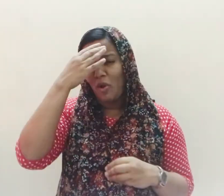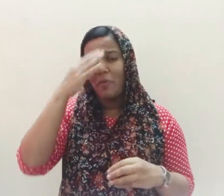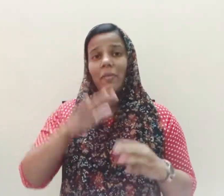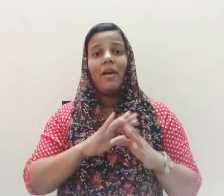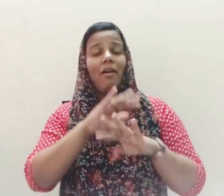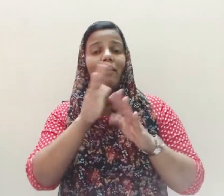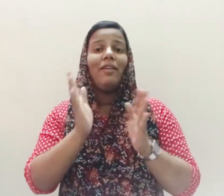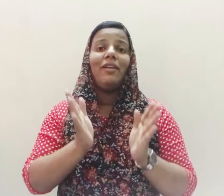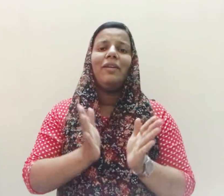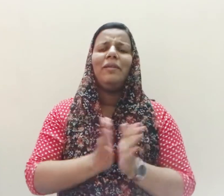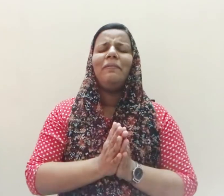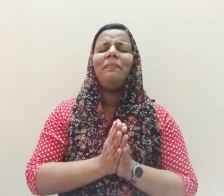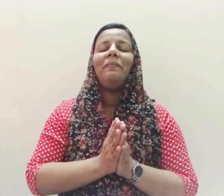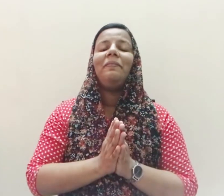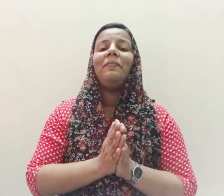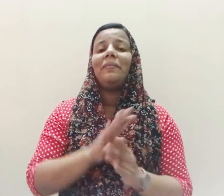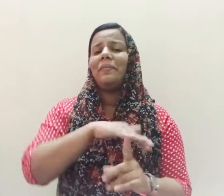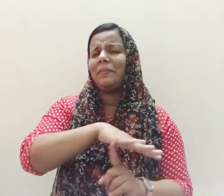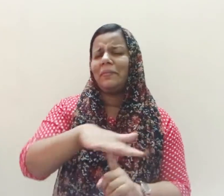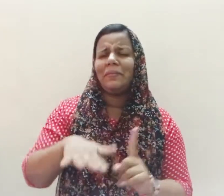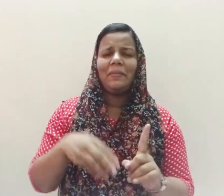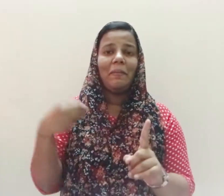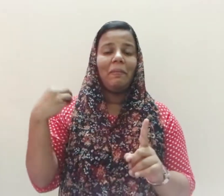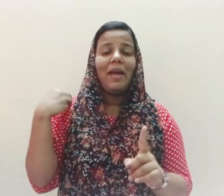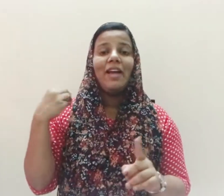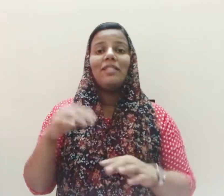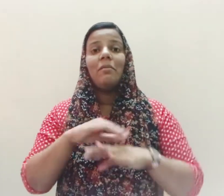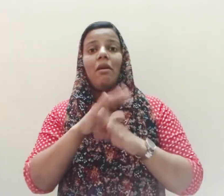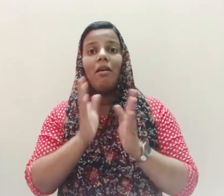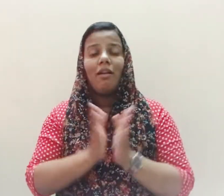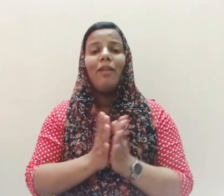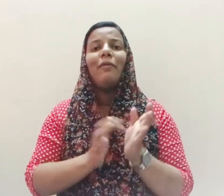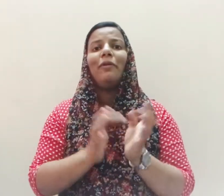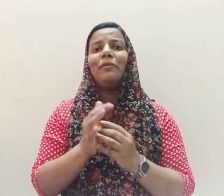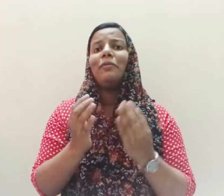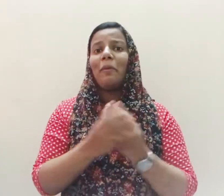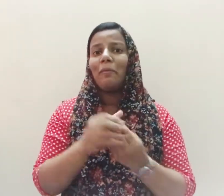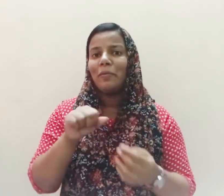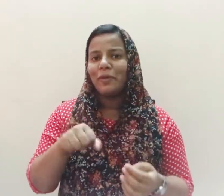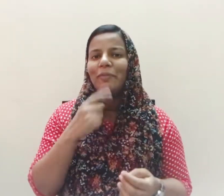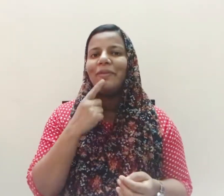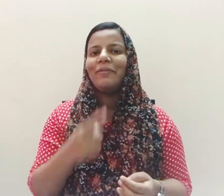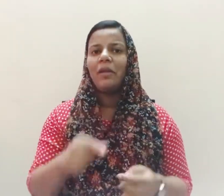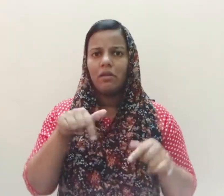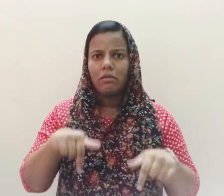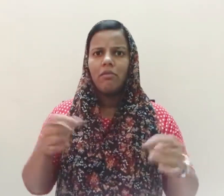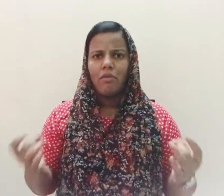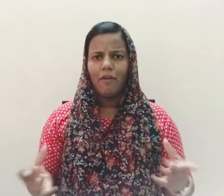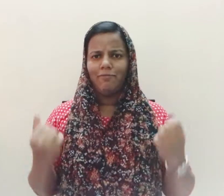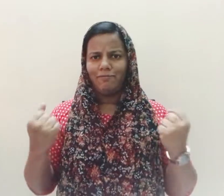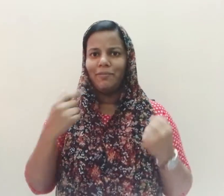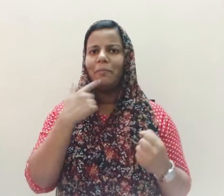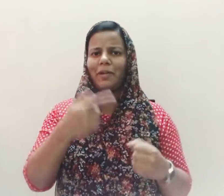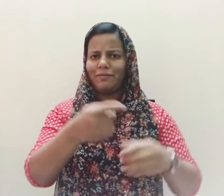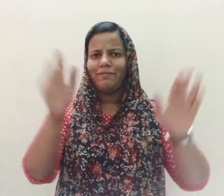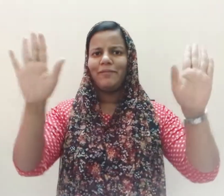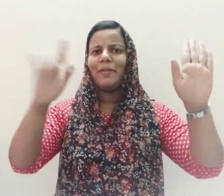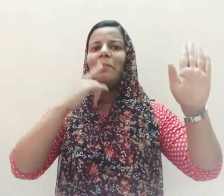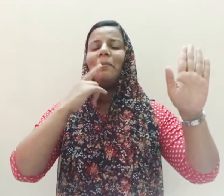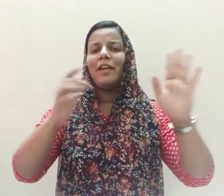പ്രശ്നത്തിലും നിങ്ങളുടെ പ്രയാസങ്ങളുടെയും പ്രശ്നങ്ങളുടെയൊക്കെ നടുവിൽ. അതുകൊണ്ട് നമുക്ക് ധൈര്യമായിട്ട് പറയണം, ഈ രാവിലെ ഈ ശബ്ദം കേൾക്കുമ്പോൾ കൈ ഉയർത്തിയിട്ട് പറയണം, യേശു